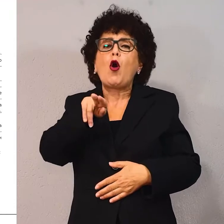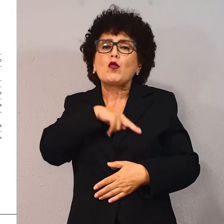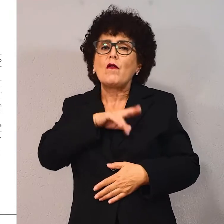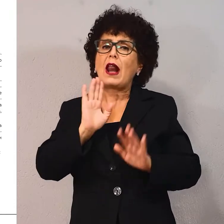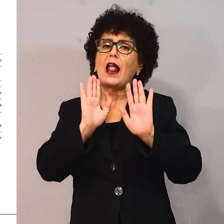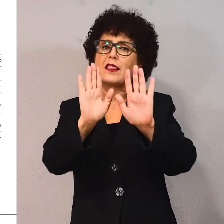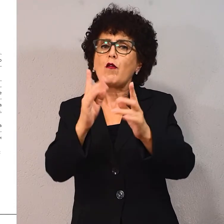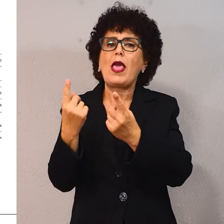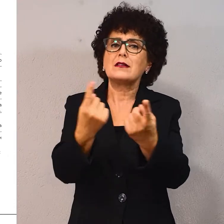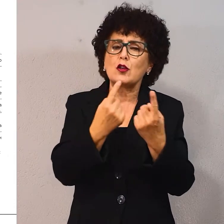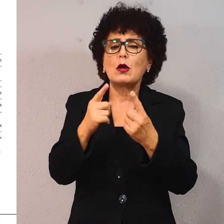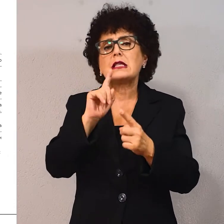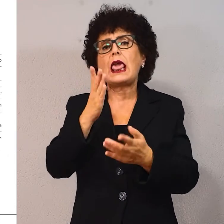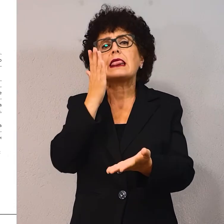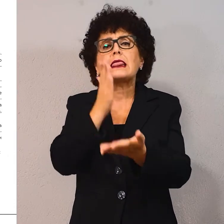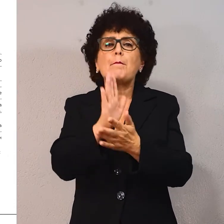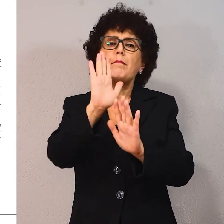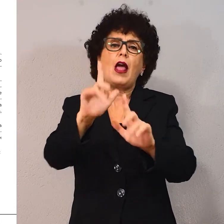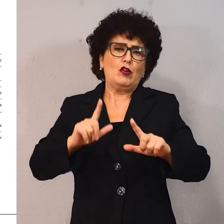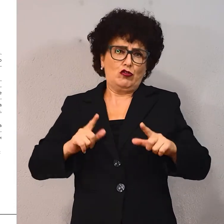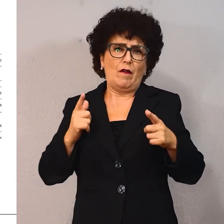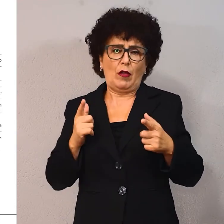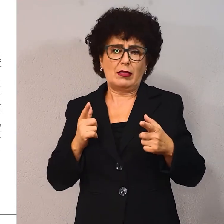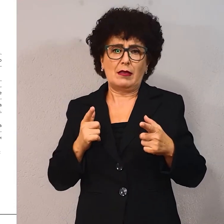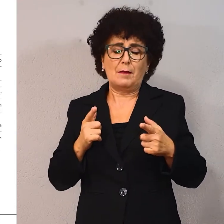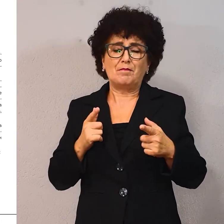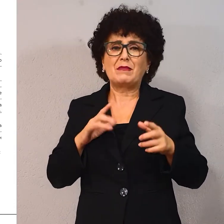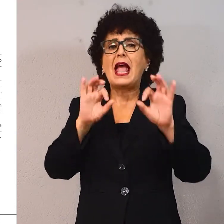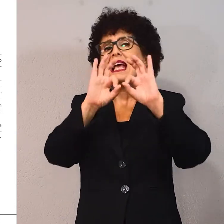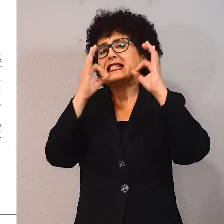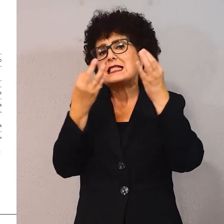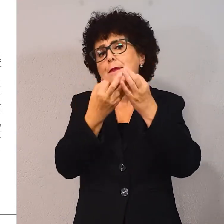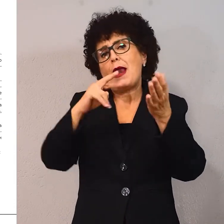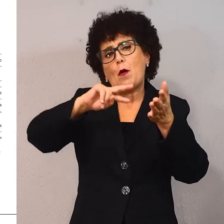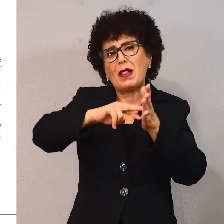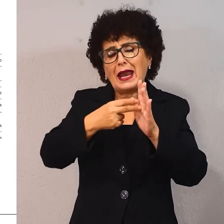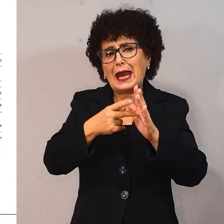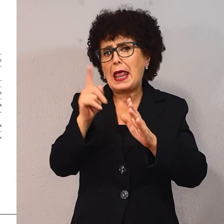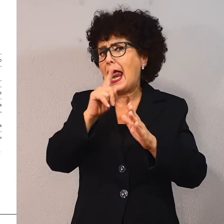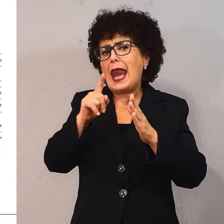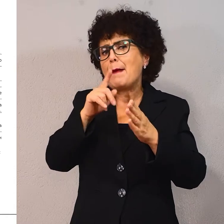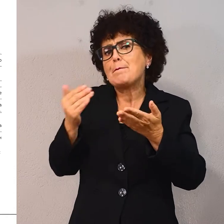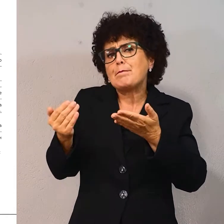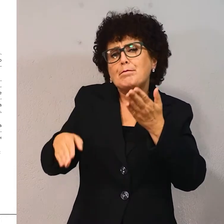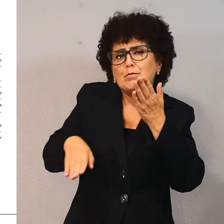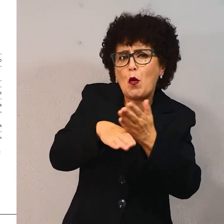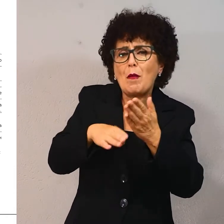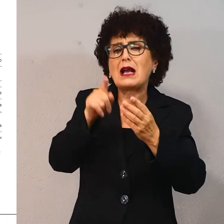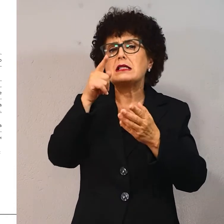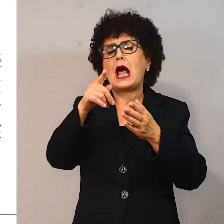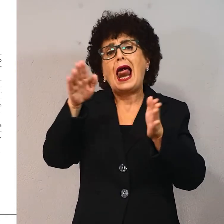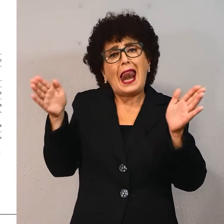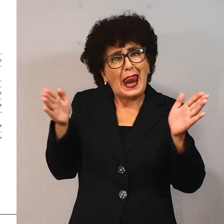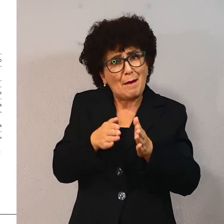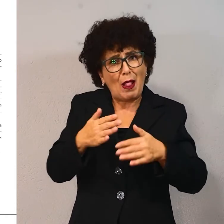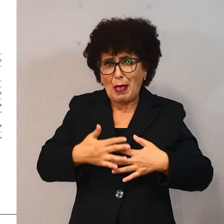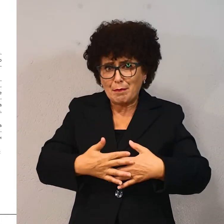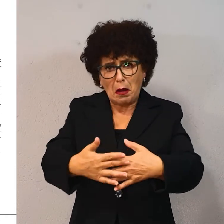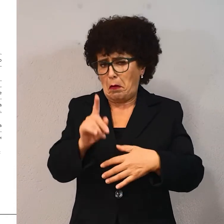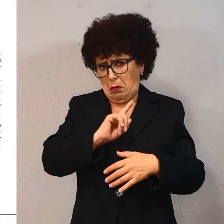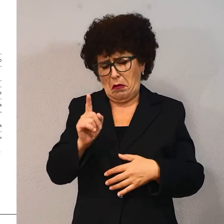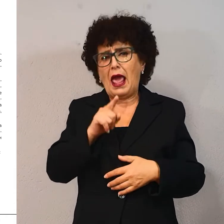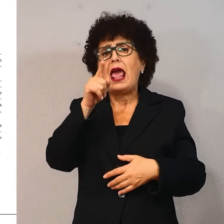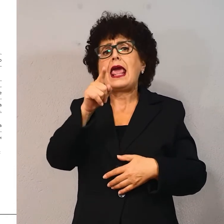твојата ситуација и стил на живот. Семејното планирање не придонесува за намалување на плодноста или